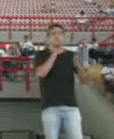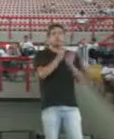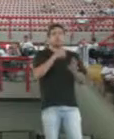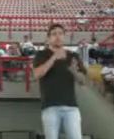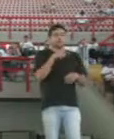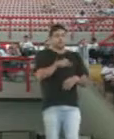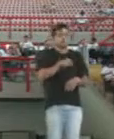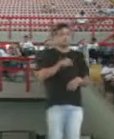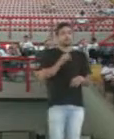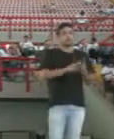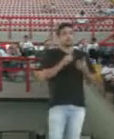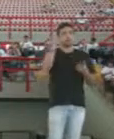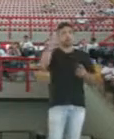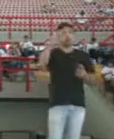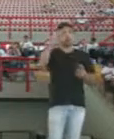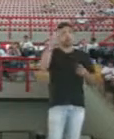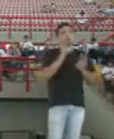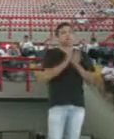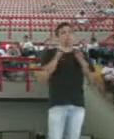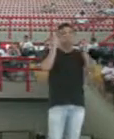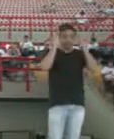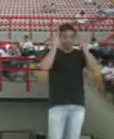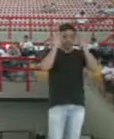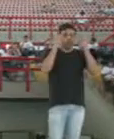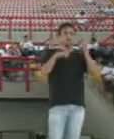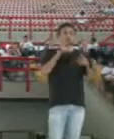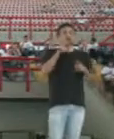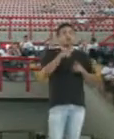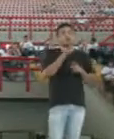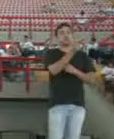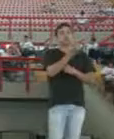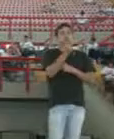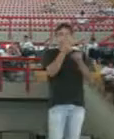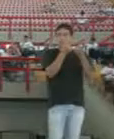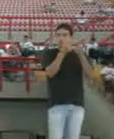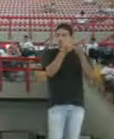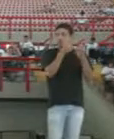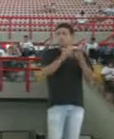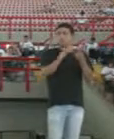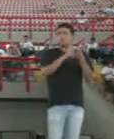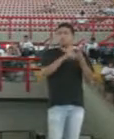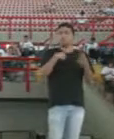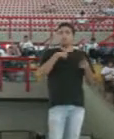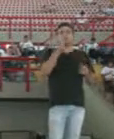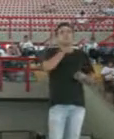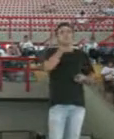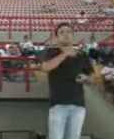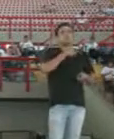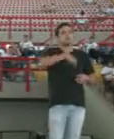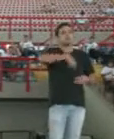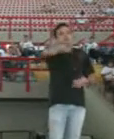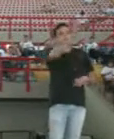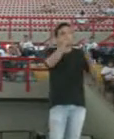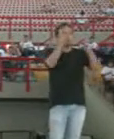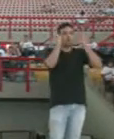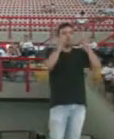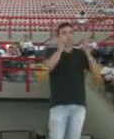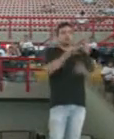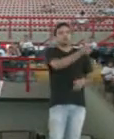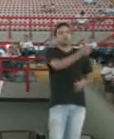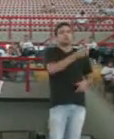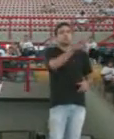da criança também é doidinha, pode olhar que a cabeça de controle remoto. Virou até apelido em colégio. Vai, cabeça de